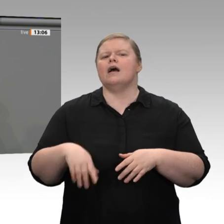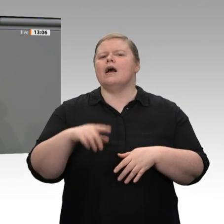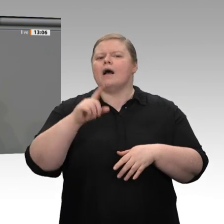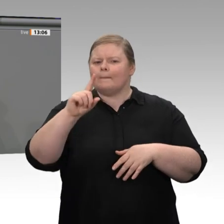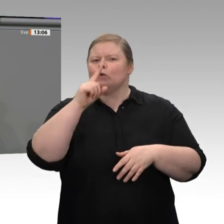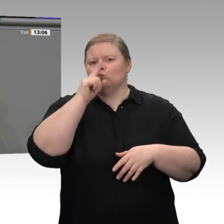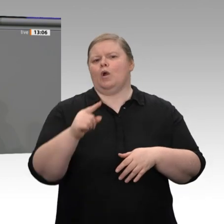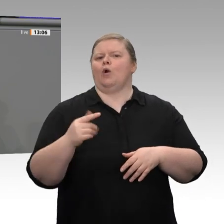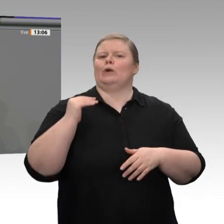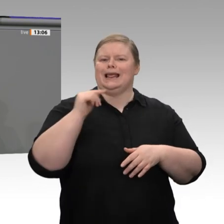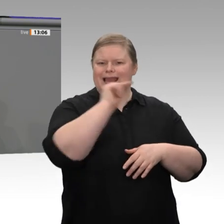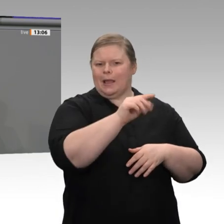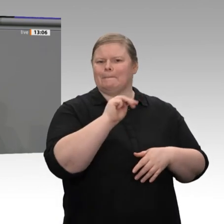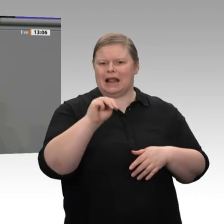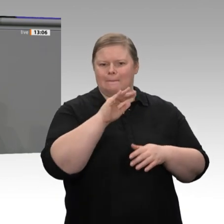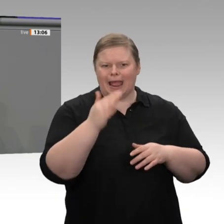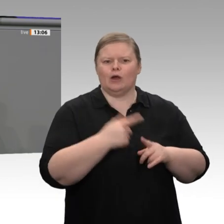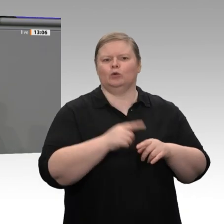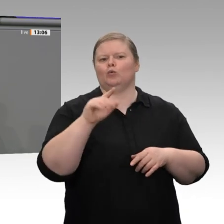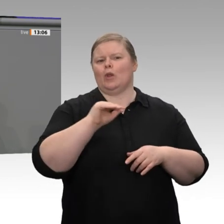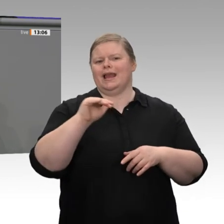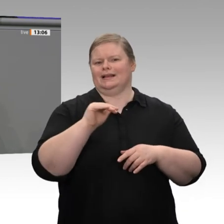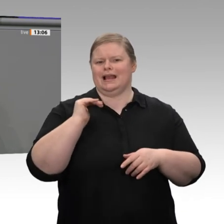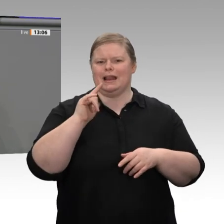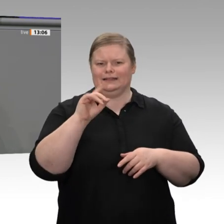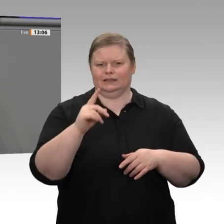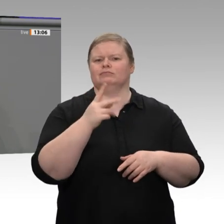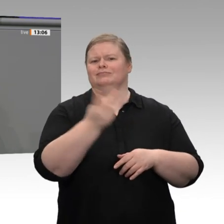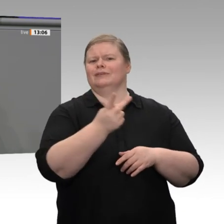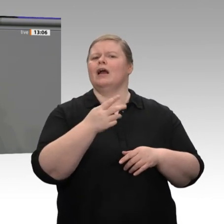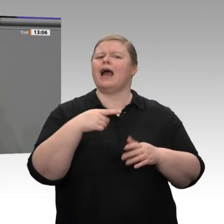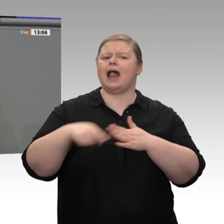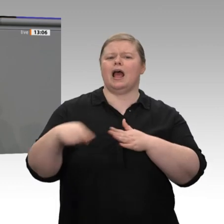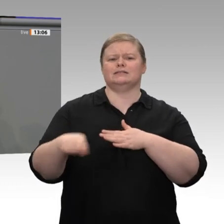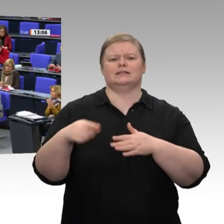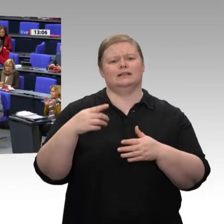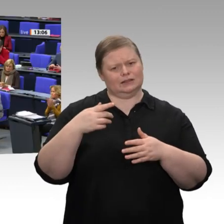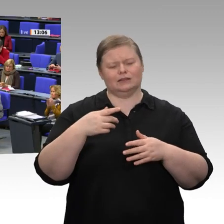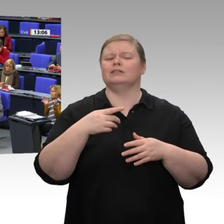nur Erlasse, sondern wir brauchen ein Gesetz mit einem klaren Rechtsanspruch.